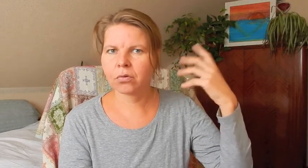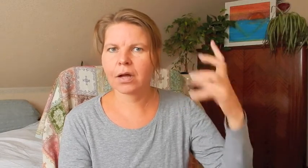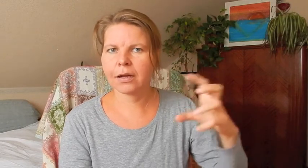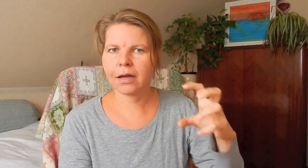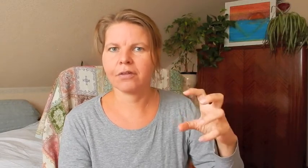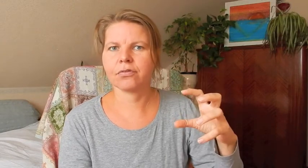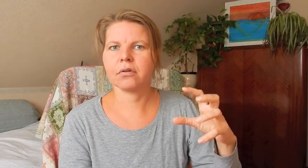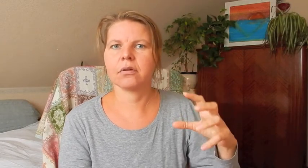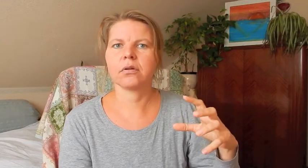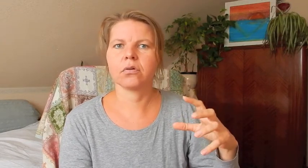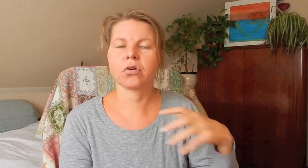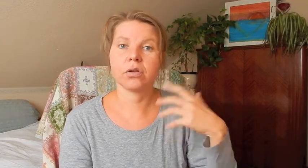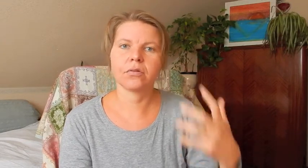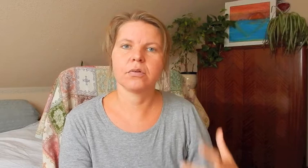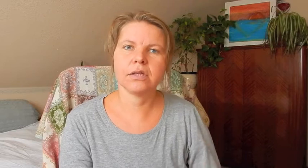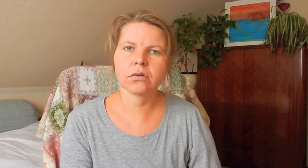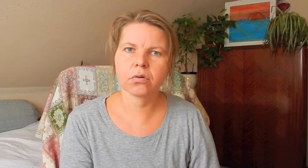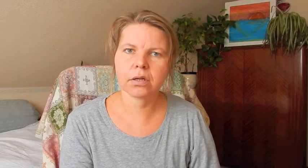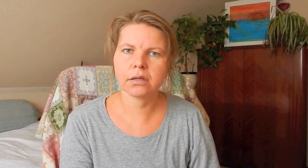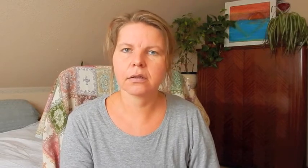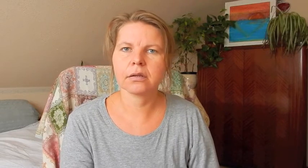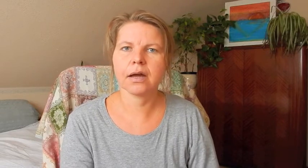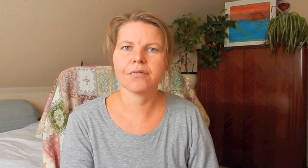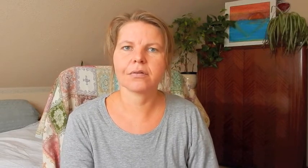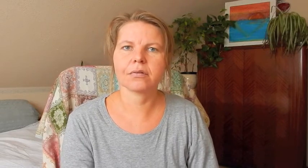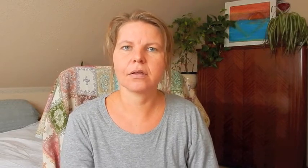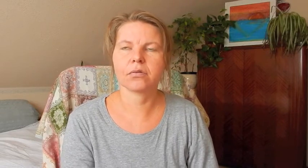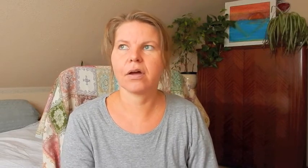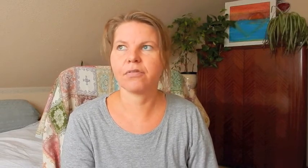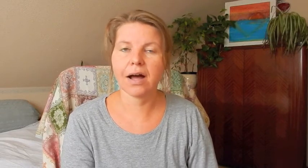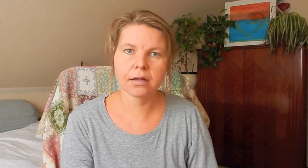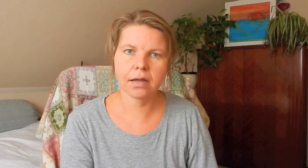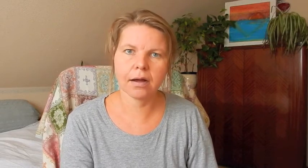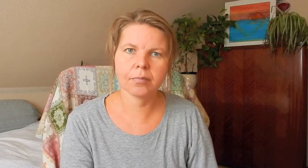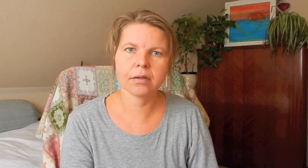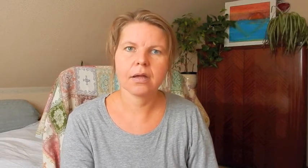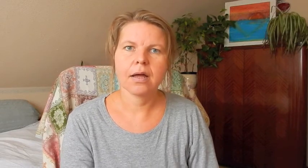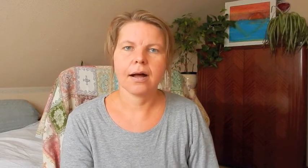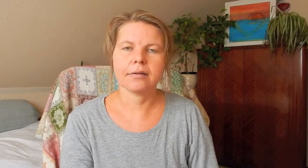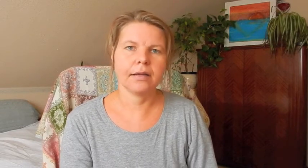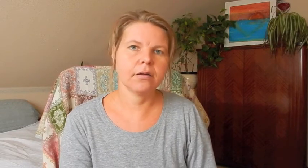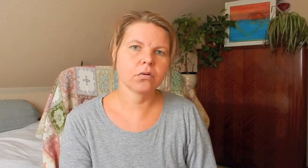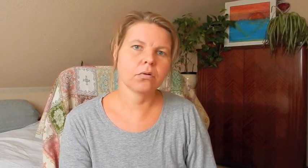Erinnerungen ranhaften und Konditionierungen, ja, was ich so erfahren habe, alte Erinnerungen,